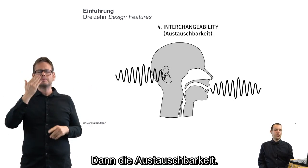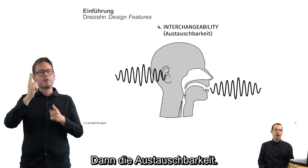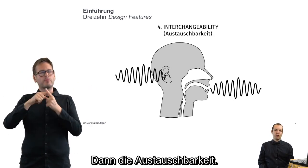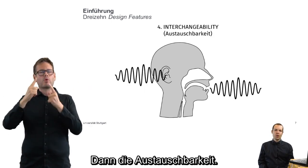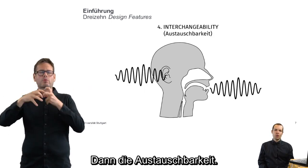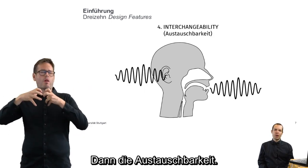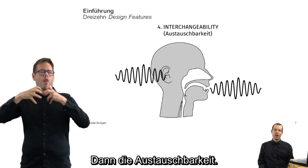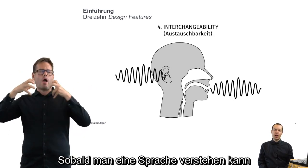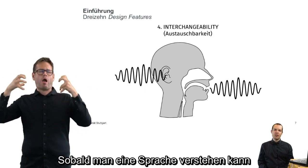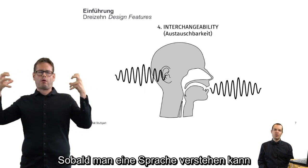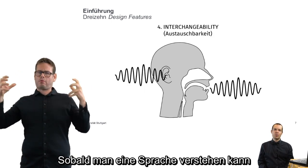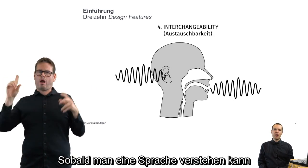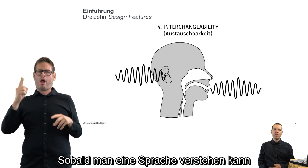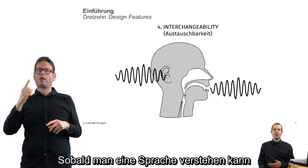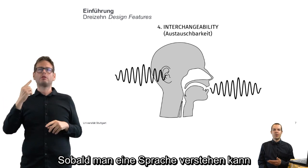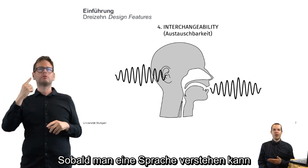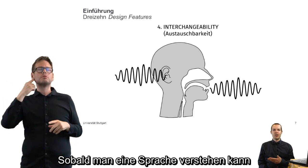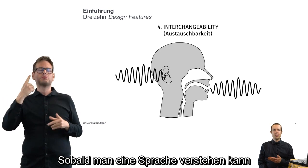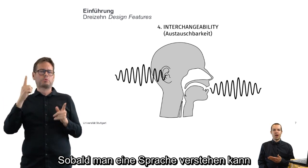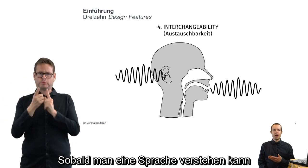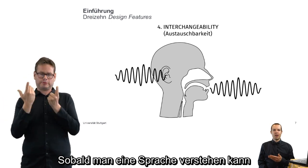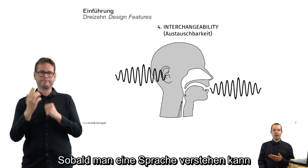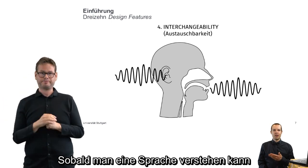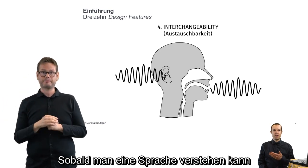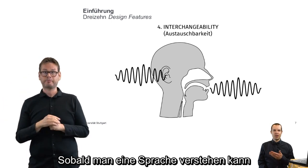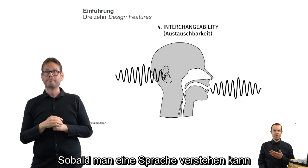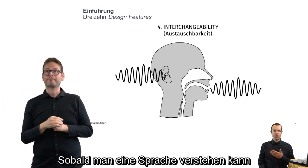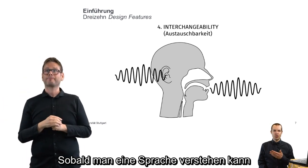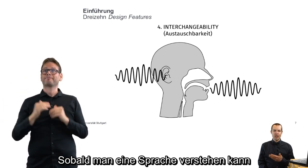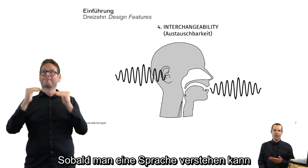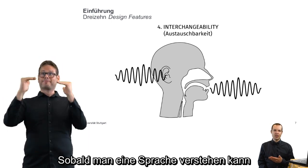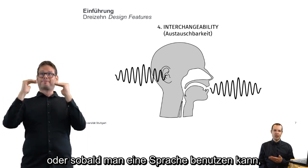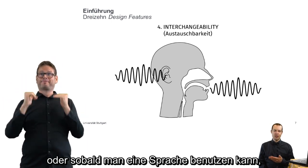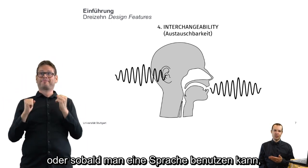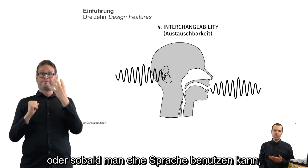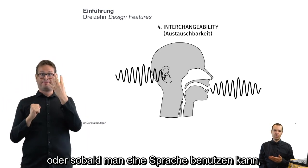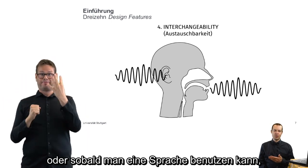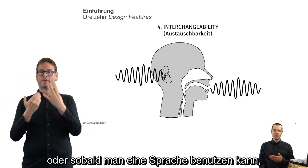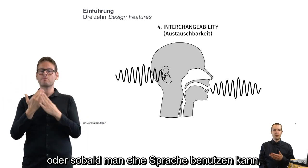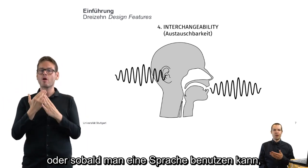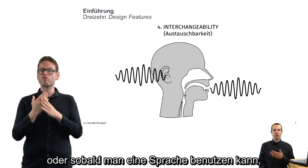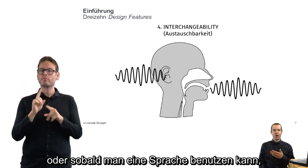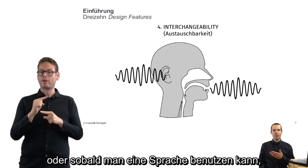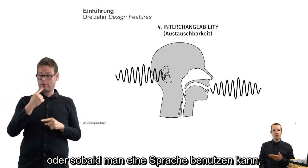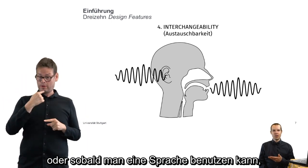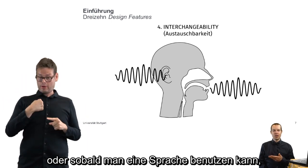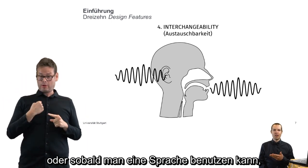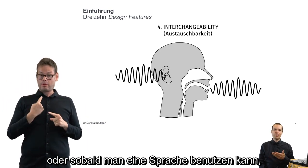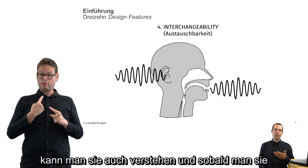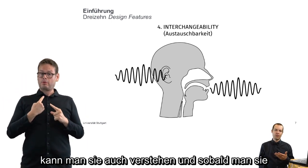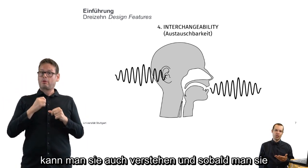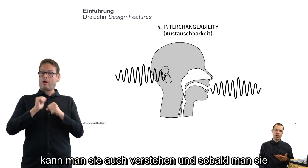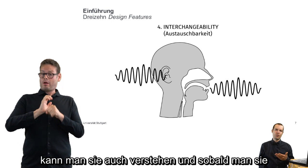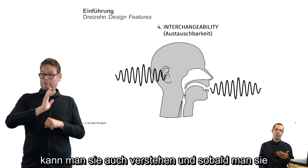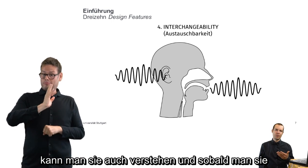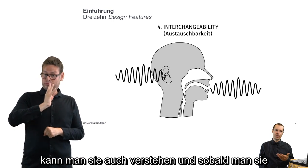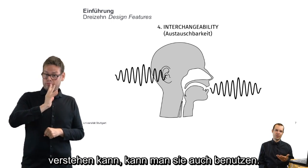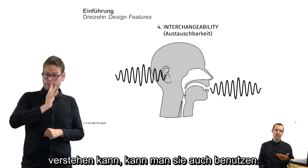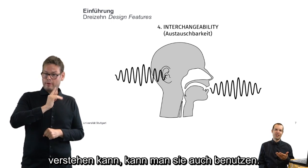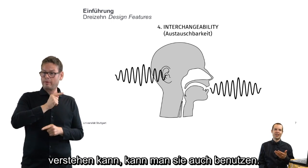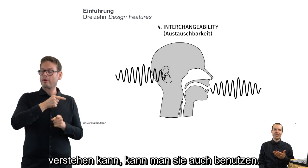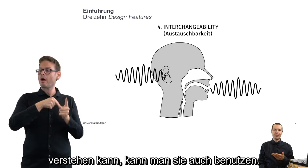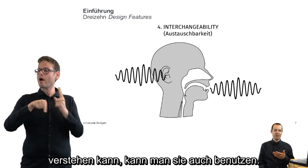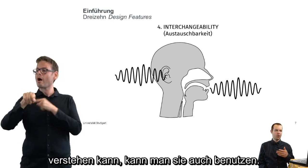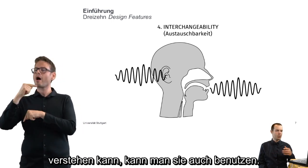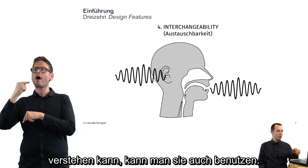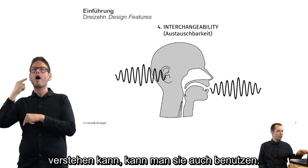Dann die Austauschbarkeit, sobald man eine Sprache verstehen kann oder sobald man eine Sprache benutzen kann, kann man sie auch verstehen und sobald man sie